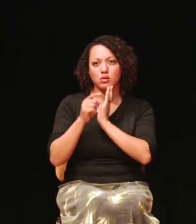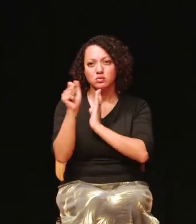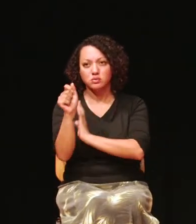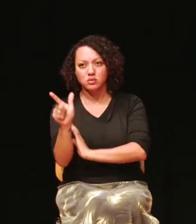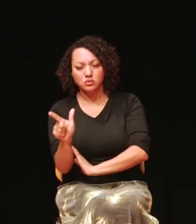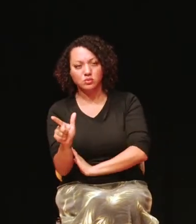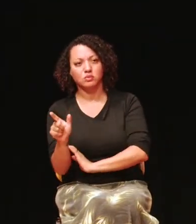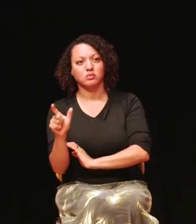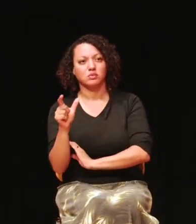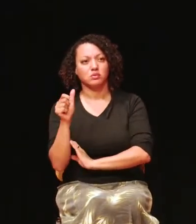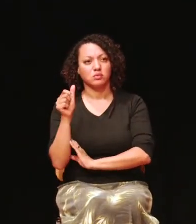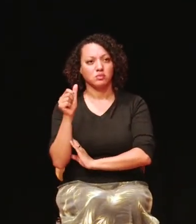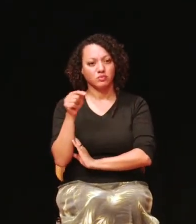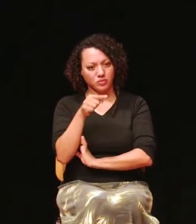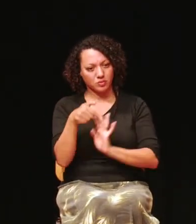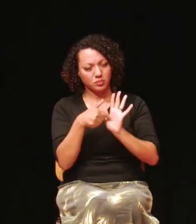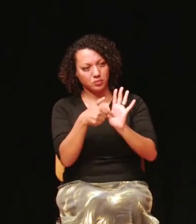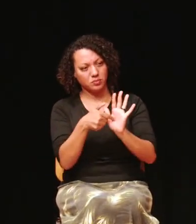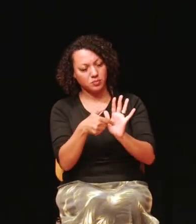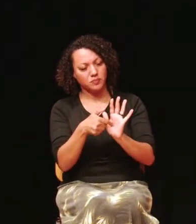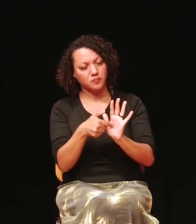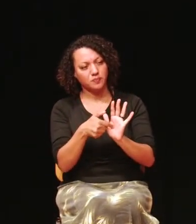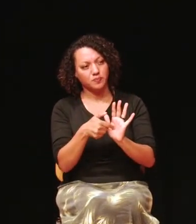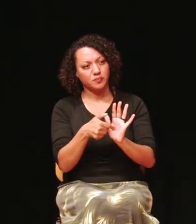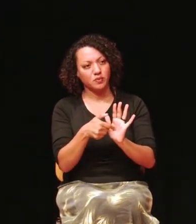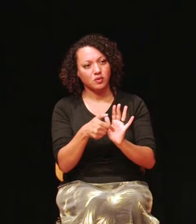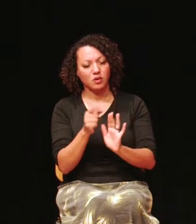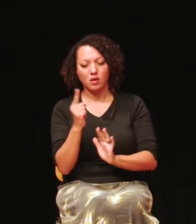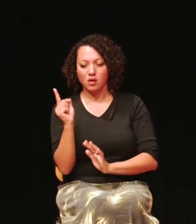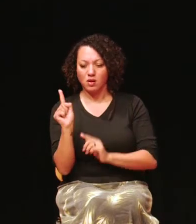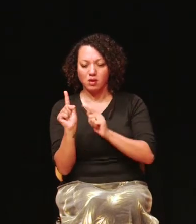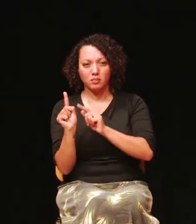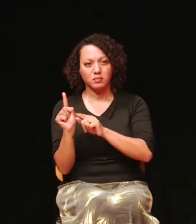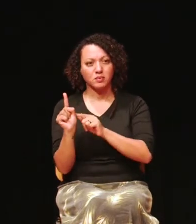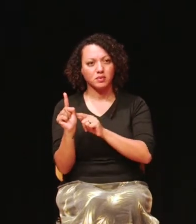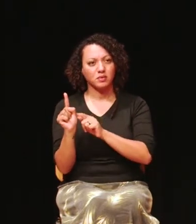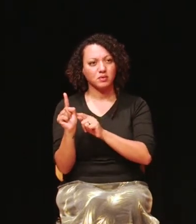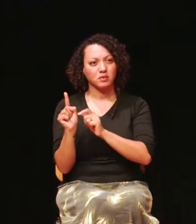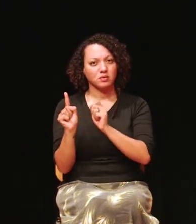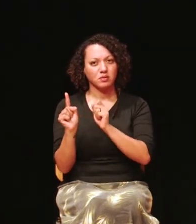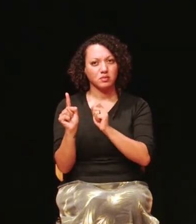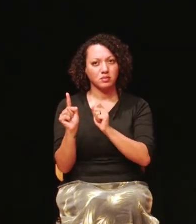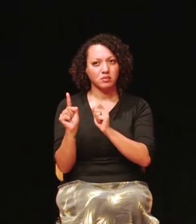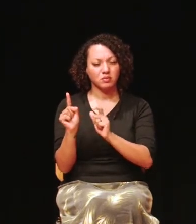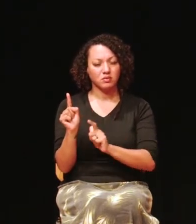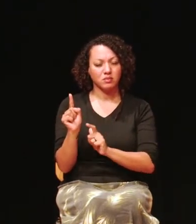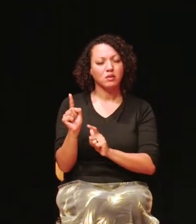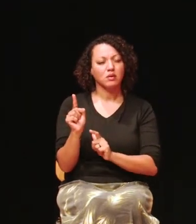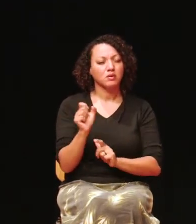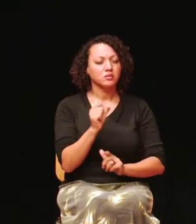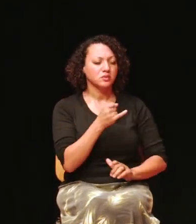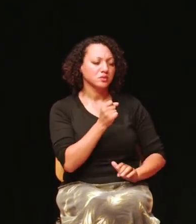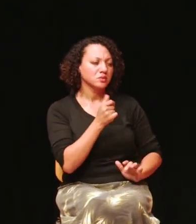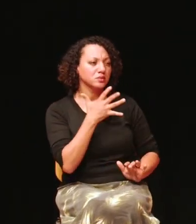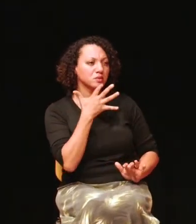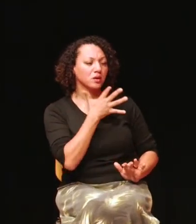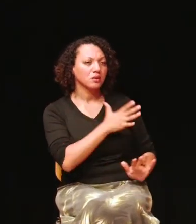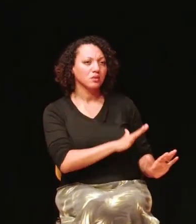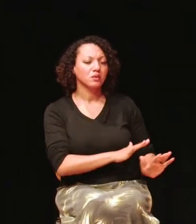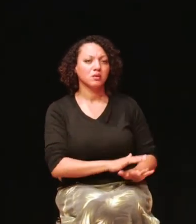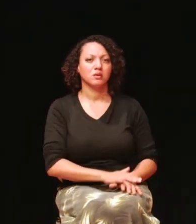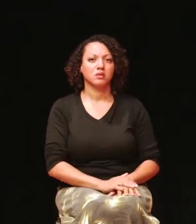obra que você mostrou, que uma das meninas ela foi enviada para um campo de concentração. Sim, claro.